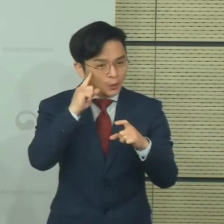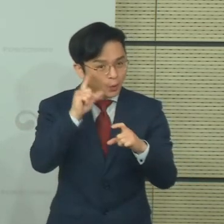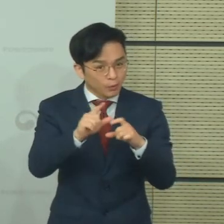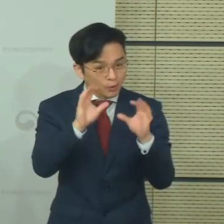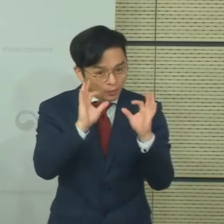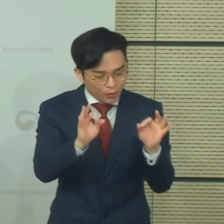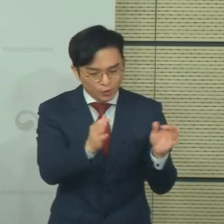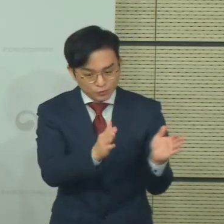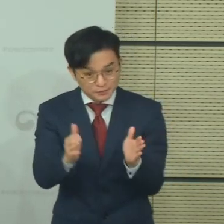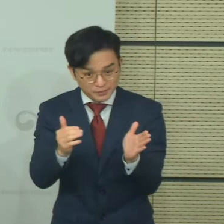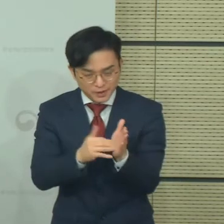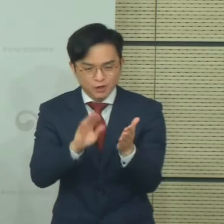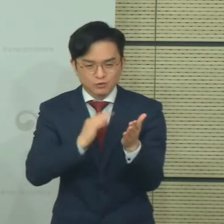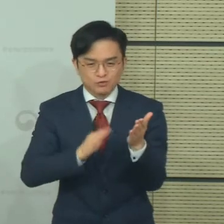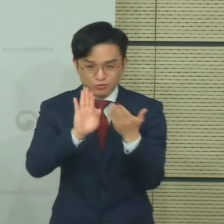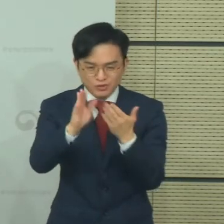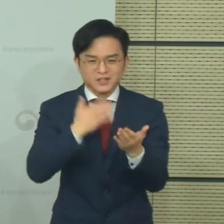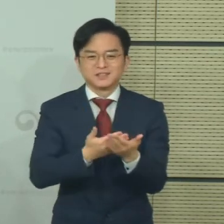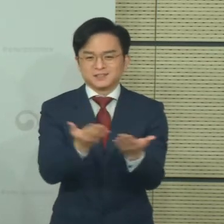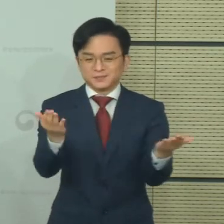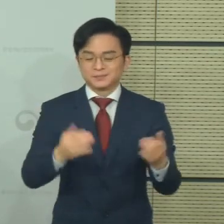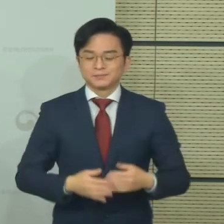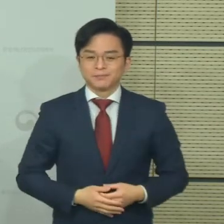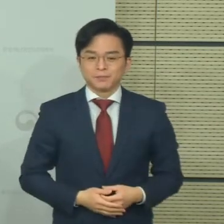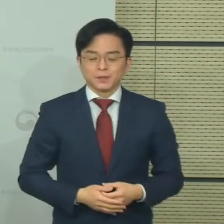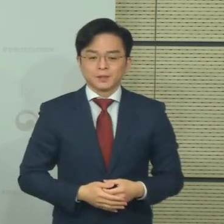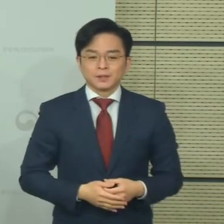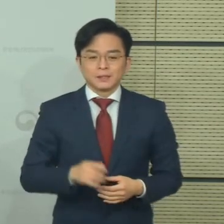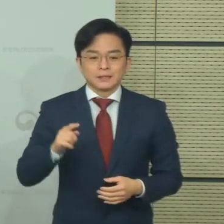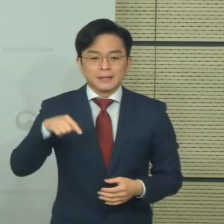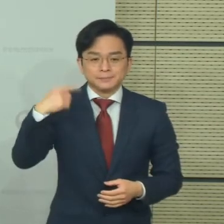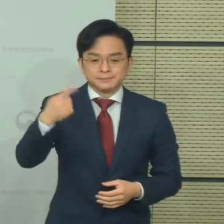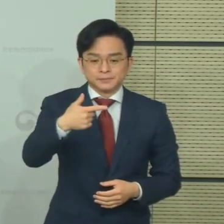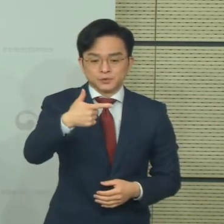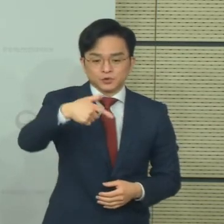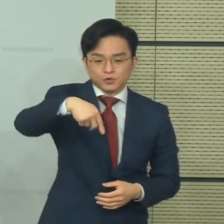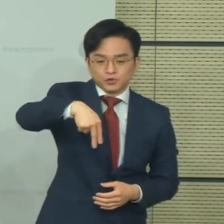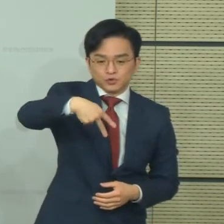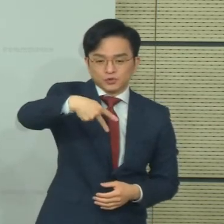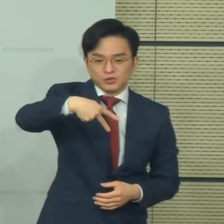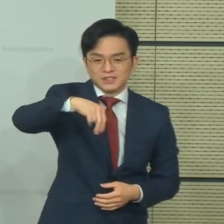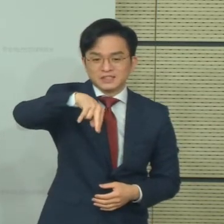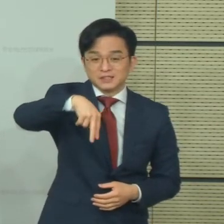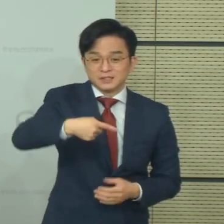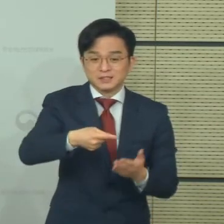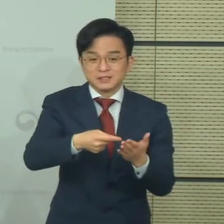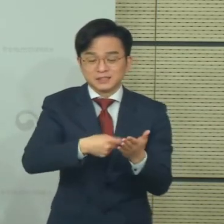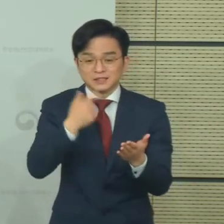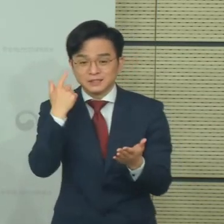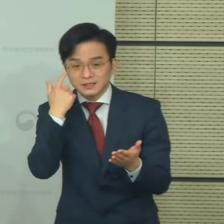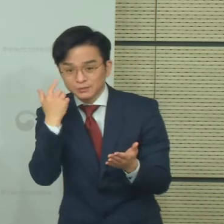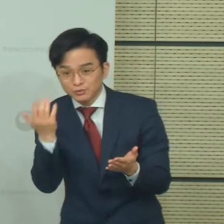네, 다음 질문입니다. 뉴시스 구무석 기자님 질의입니다. 워킹크루가 어떻게